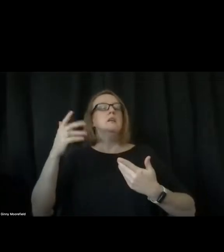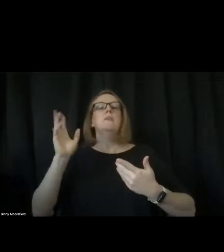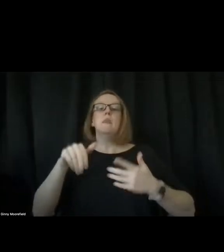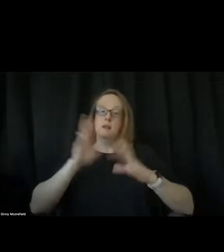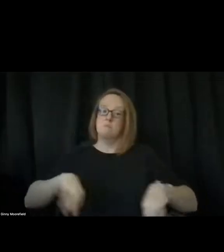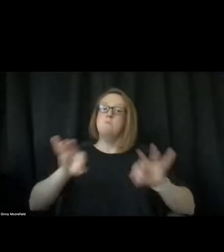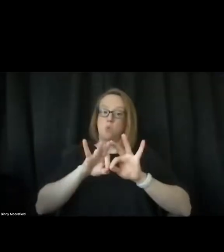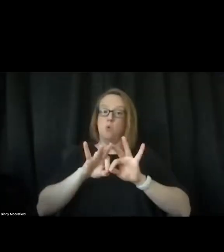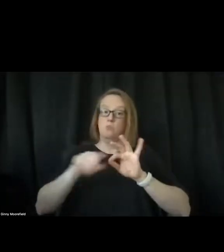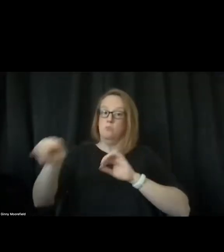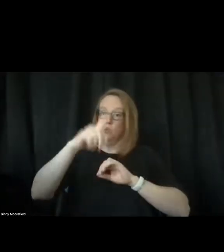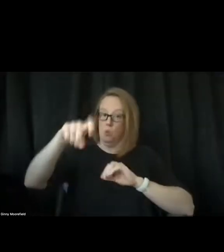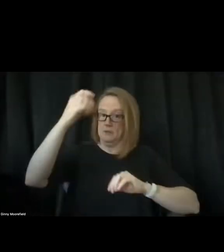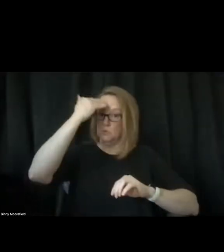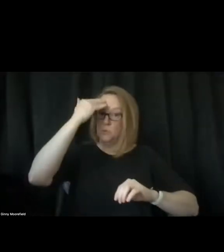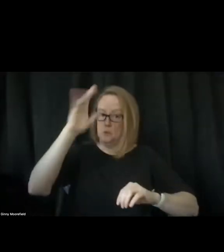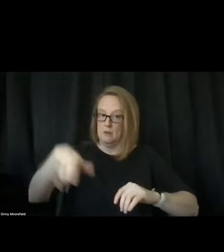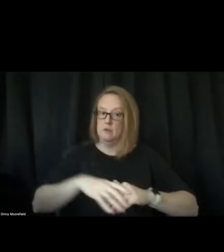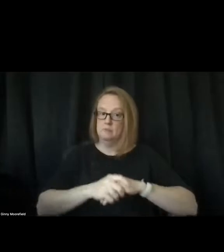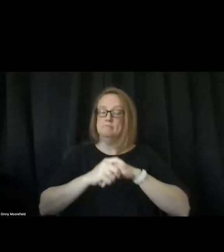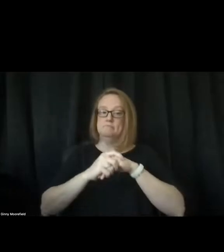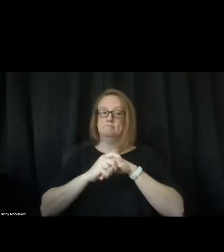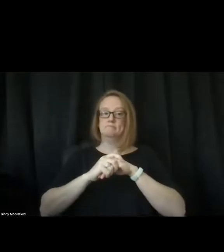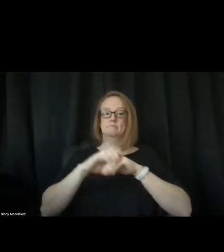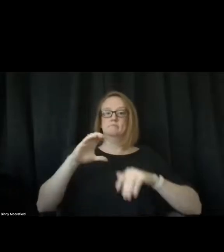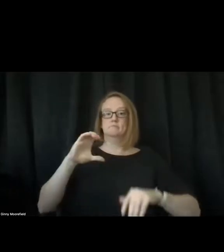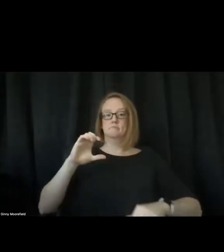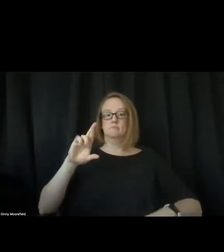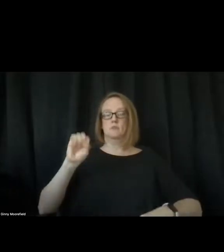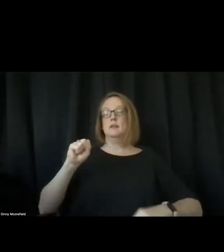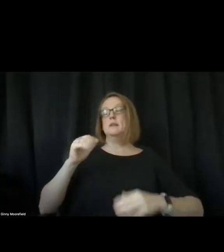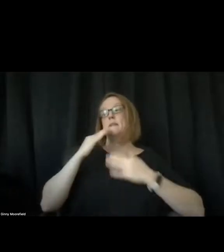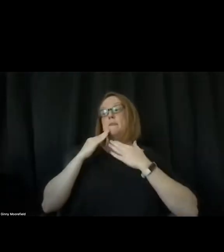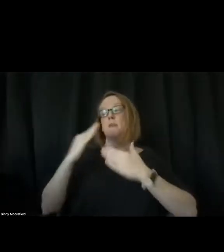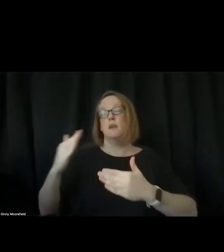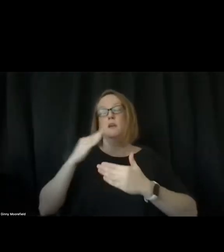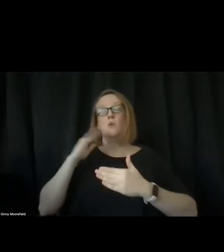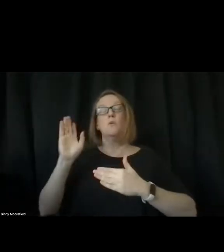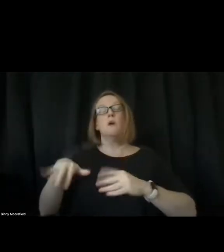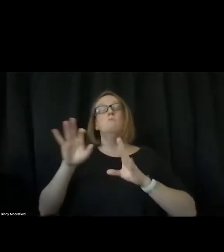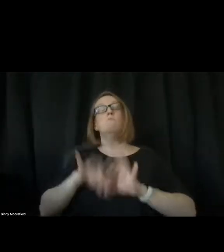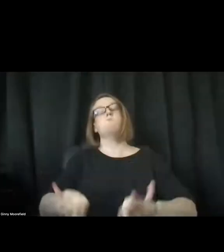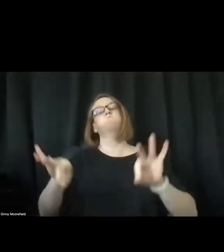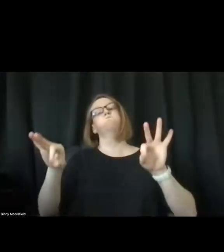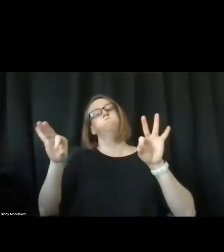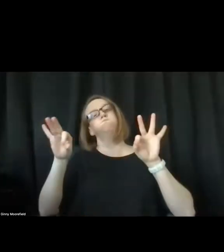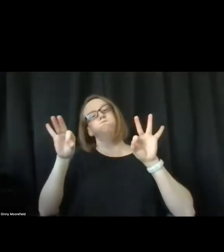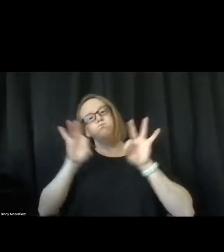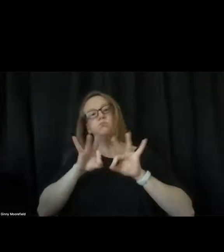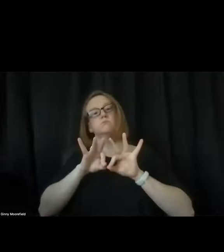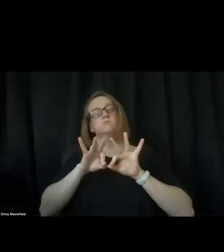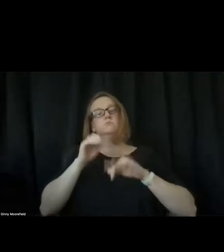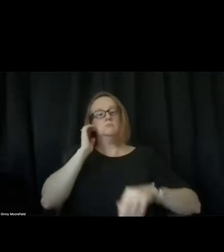tengo una discapacidad Y eso es suficiente es lo único que ellos necesitan gracias muchas gracias Curtis eso es muy importante